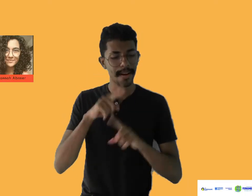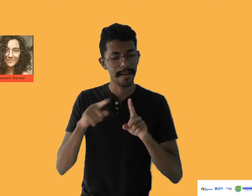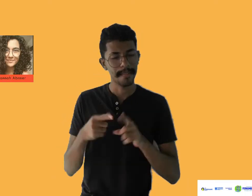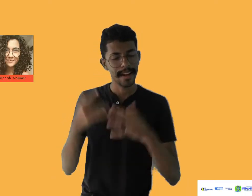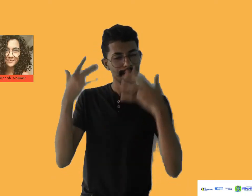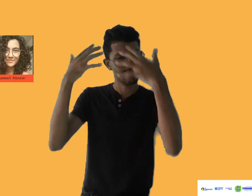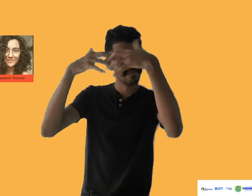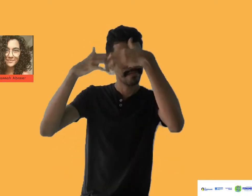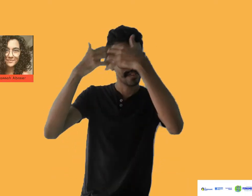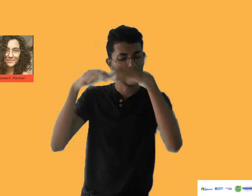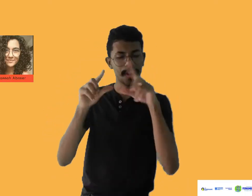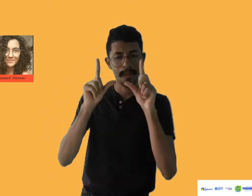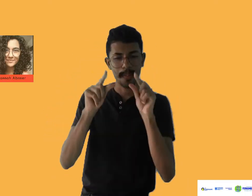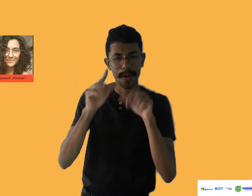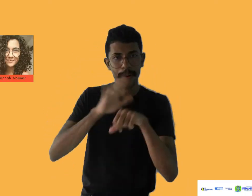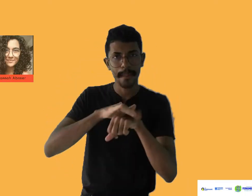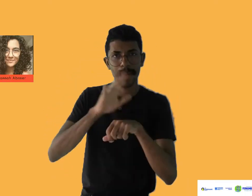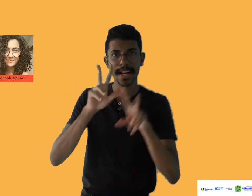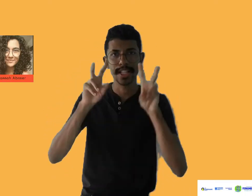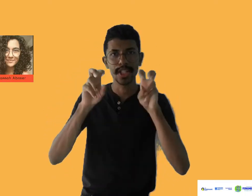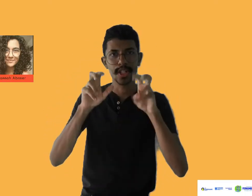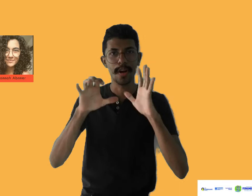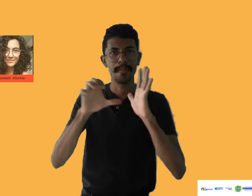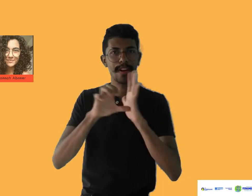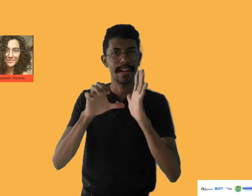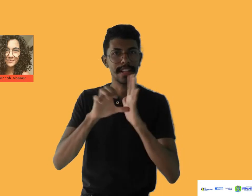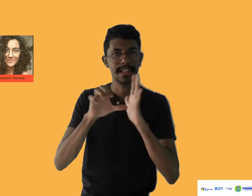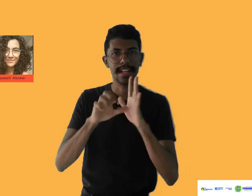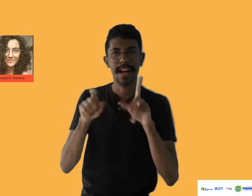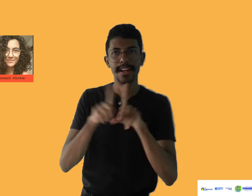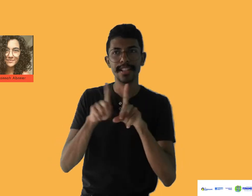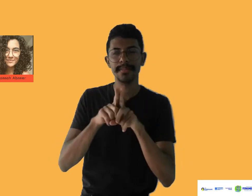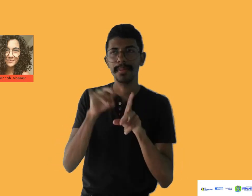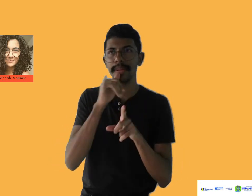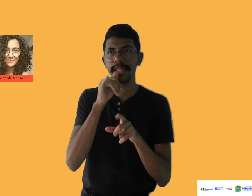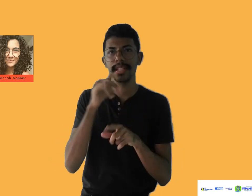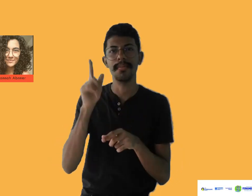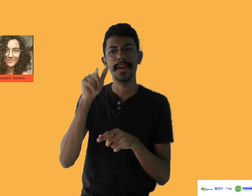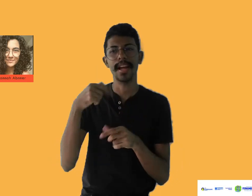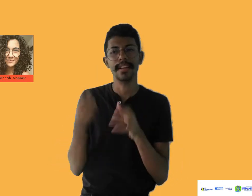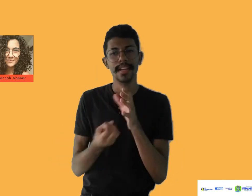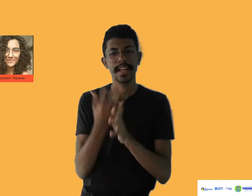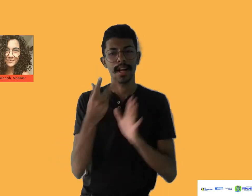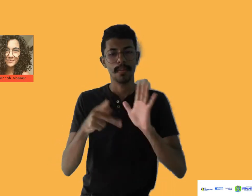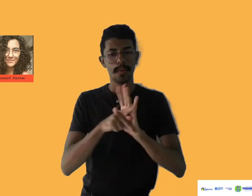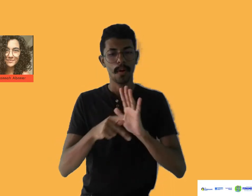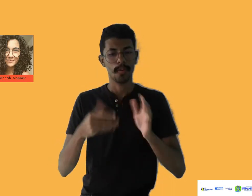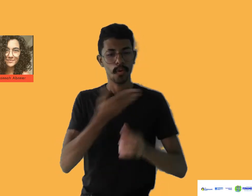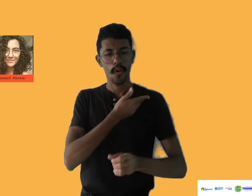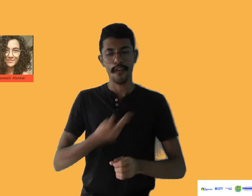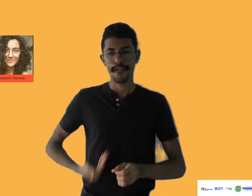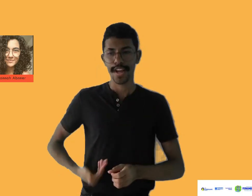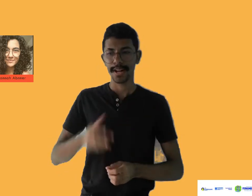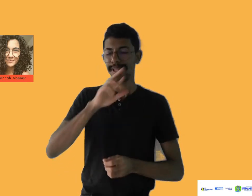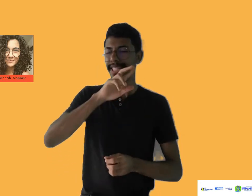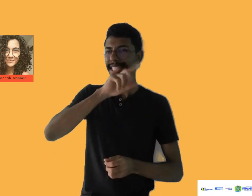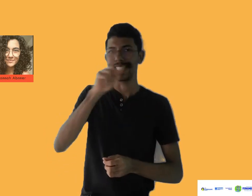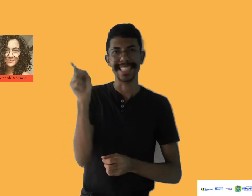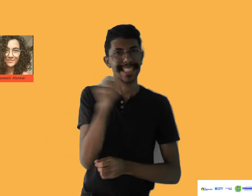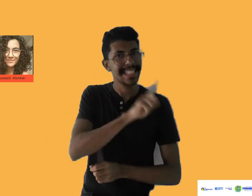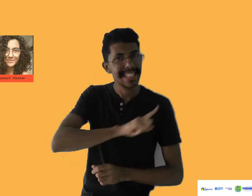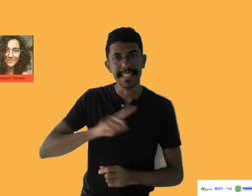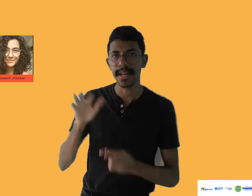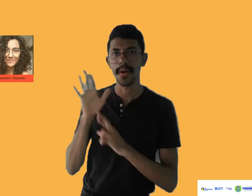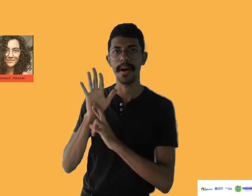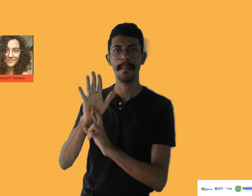Naná, e pensando um pouco mais nesses editais, no fato deles terem sido criados por um governo que não nos representa